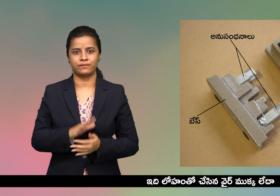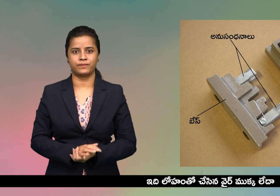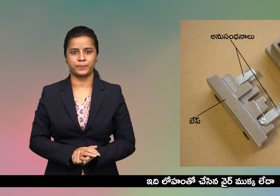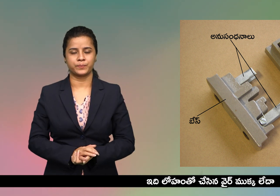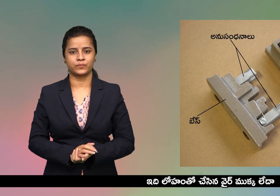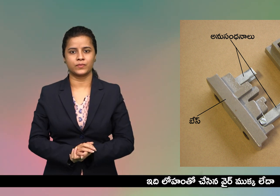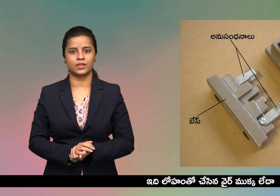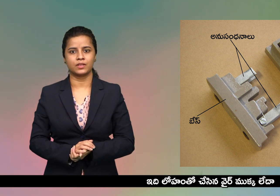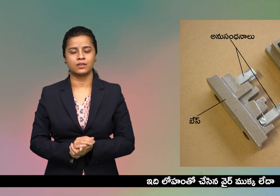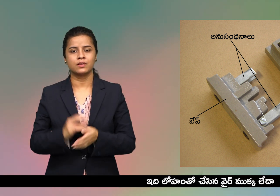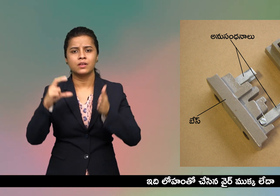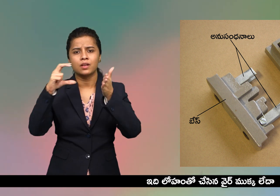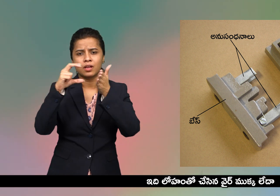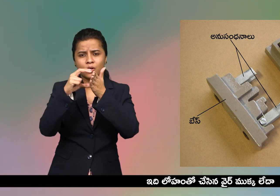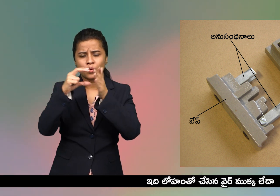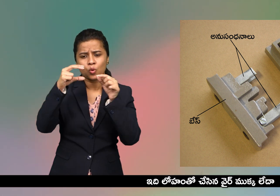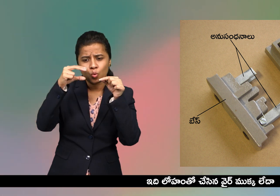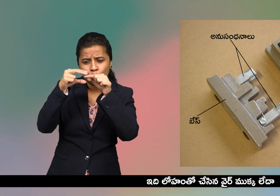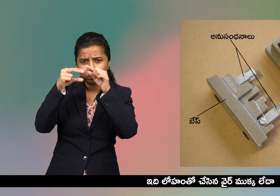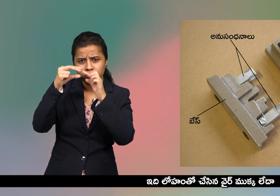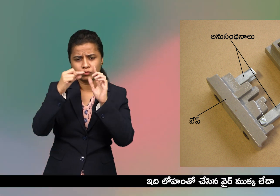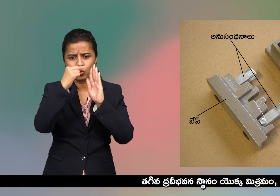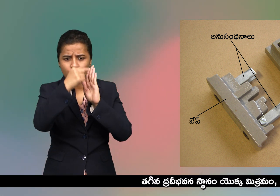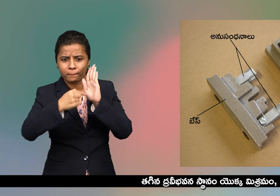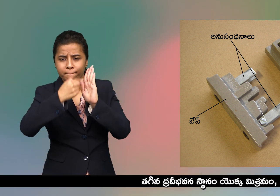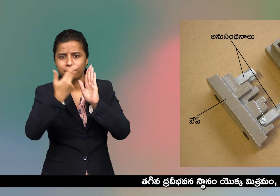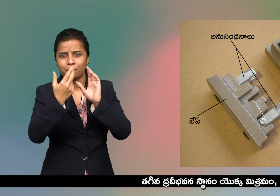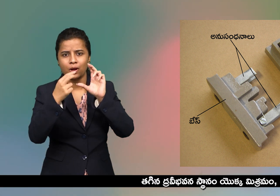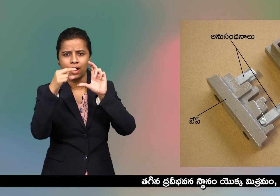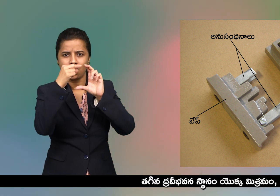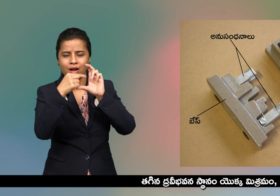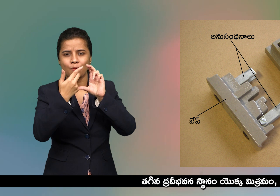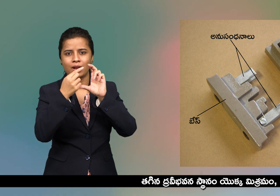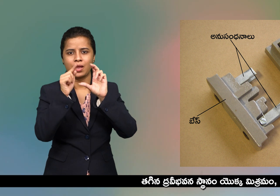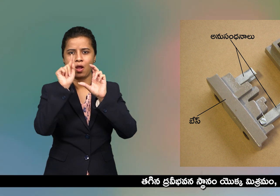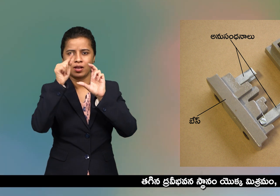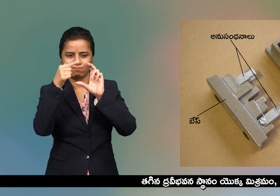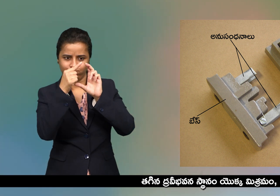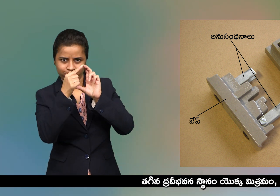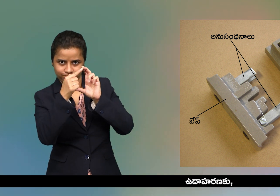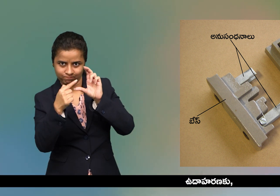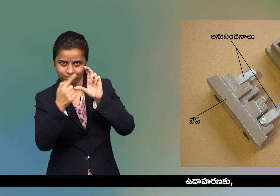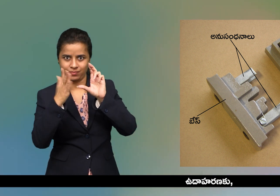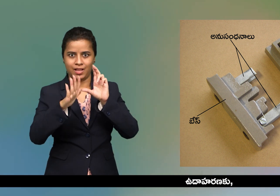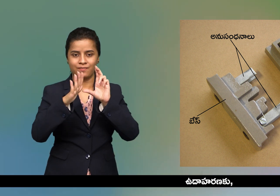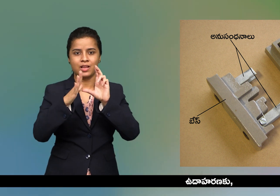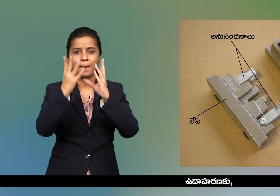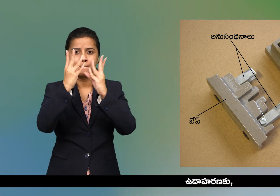ఇది లోహంతో చేసిన వైర్ ముక్క లేదా తగిన ద్రవీభవన స్థానం యొక్క మిశ్రమం. ఉదాహరణకు